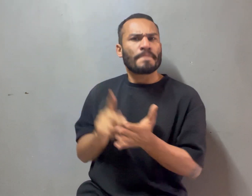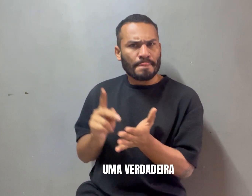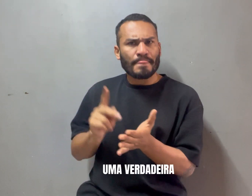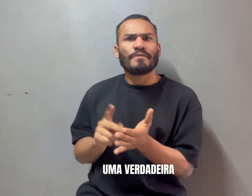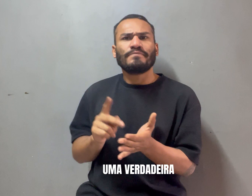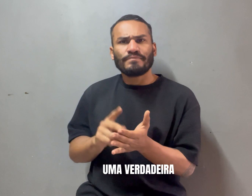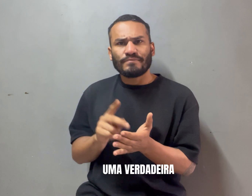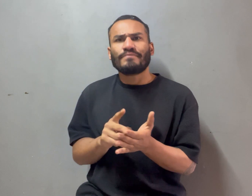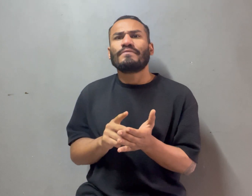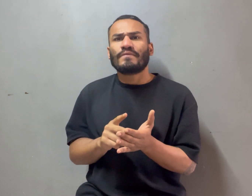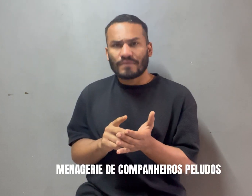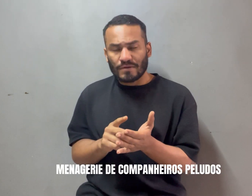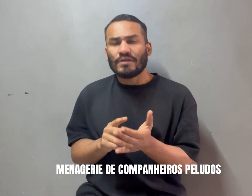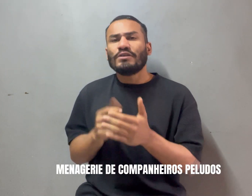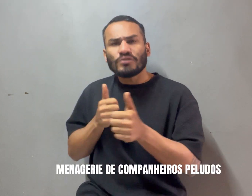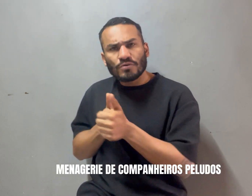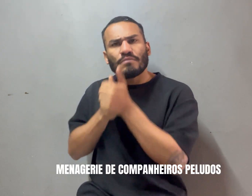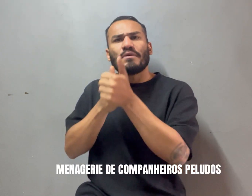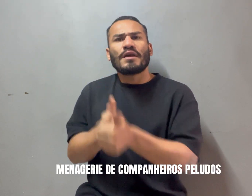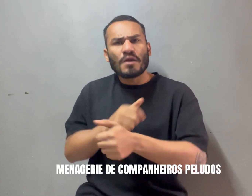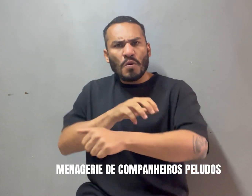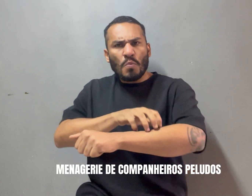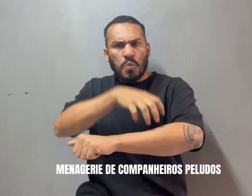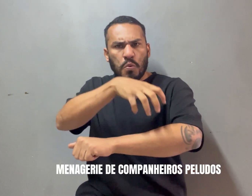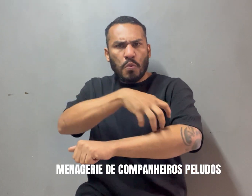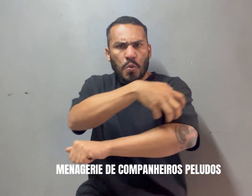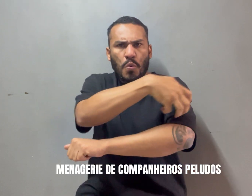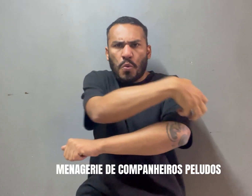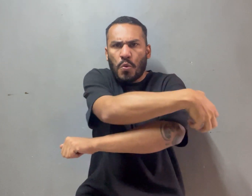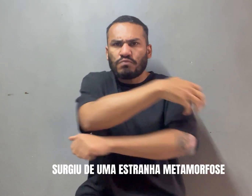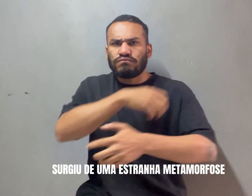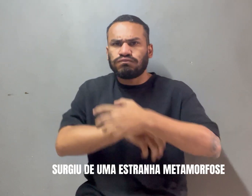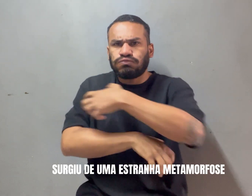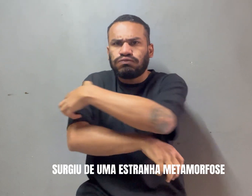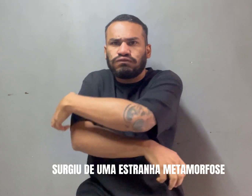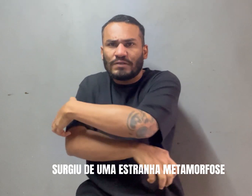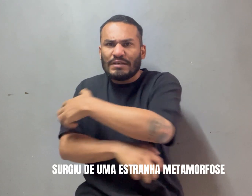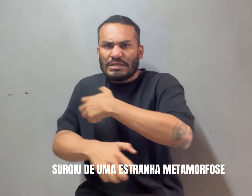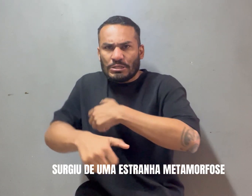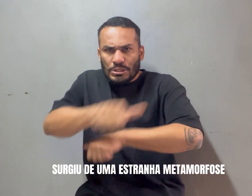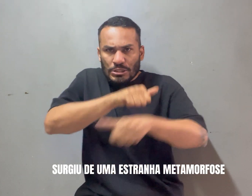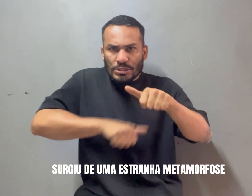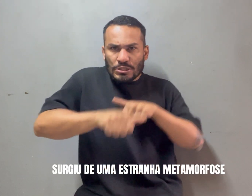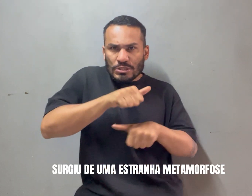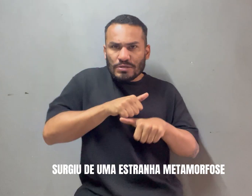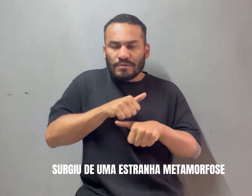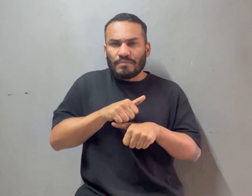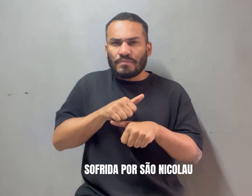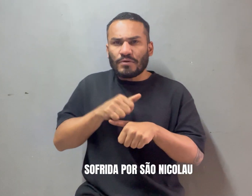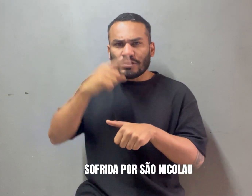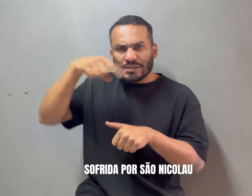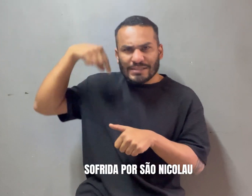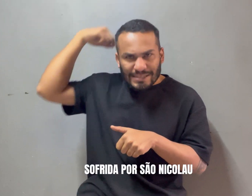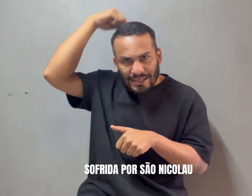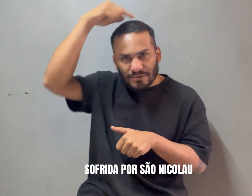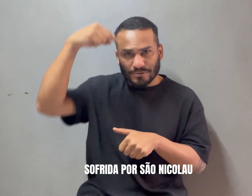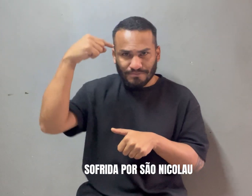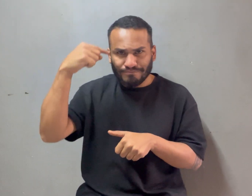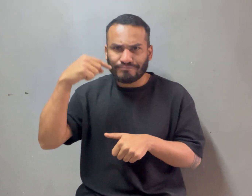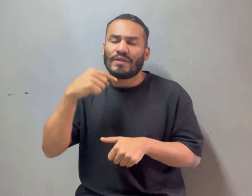Uma verdadeira menagerie de companheiros peludos surgiu de uma estranha metamorfose sofrida por São Nicolau.